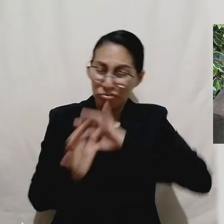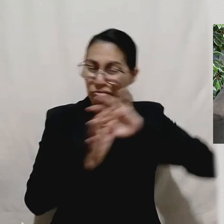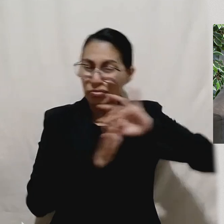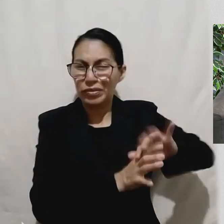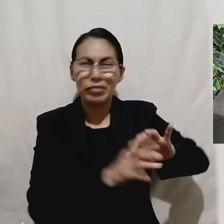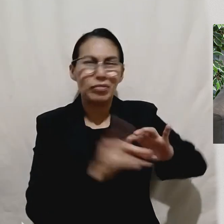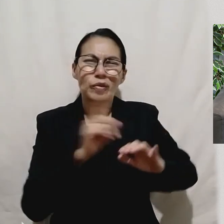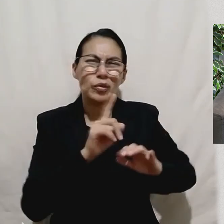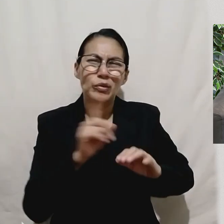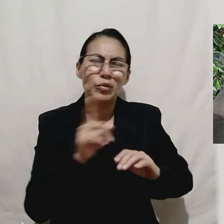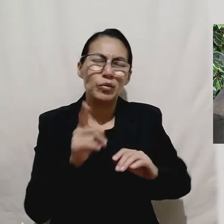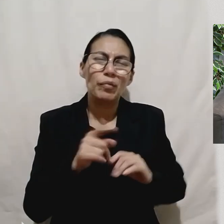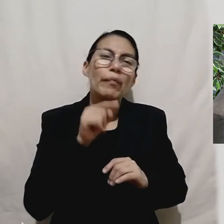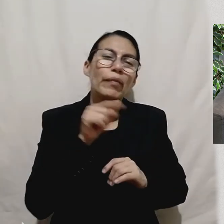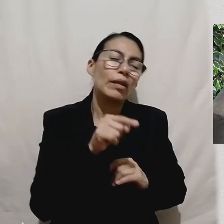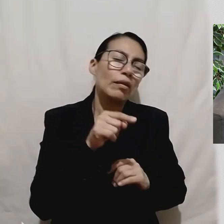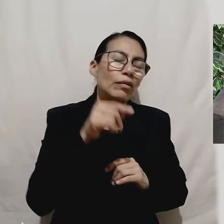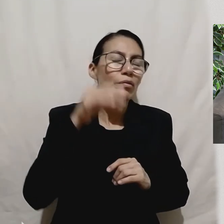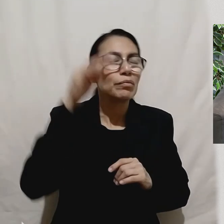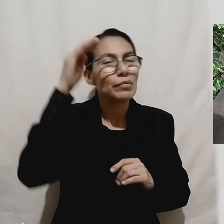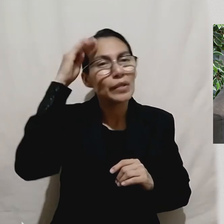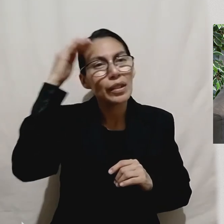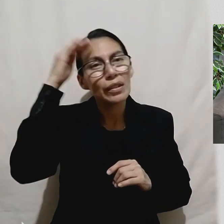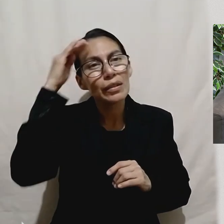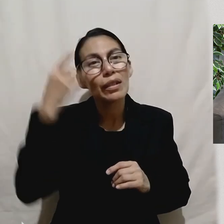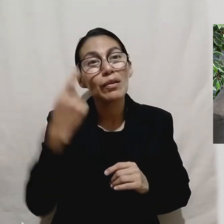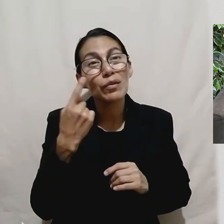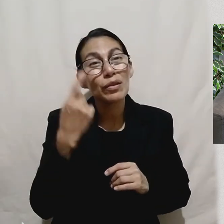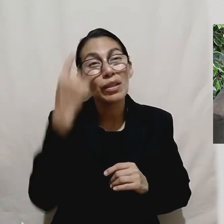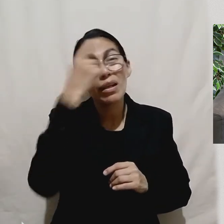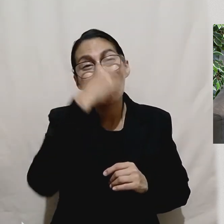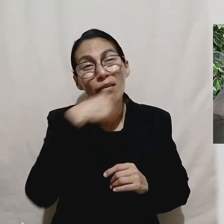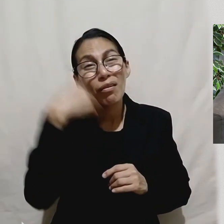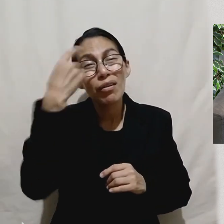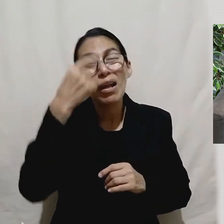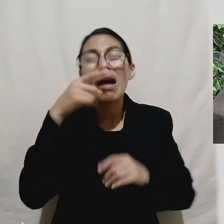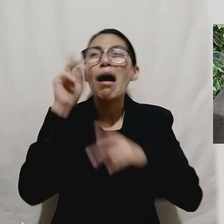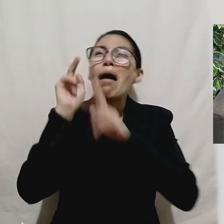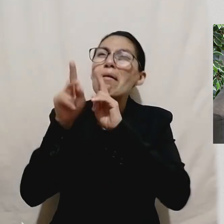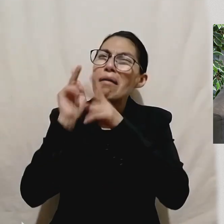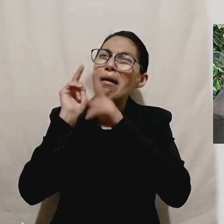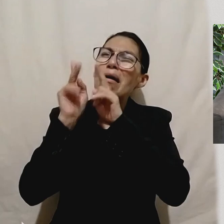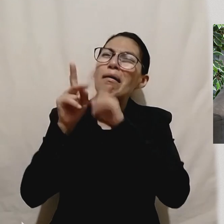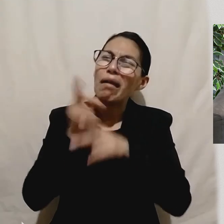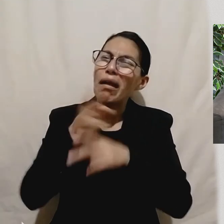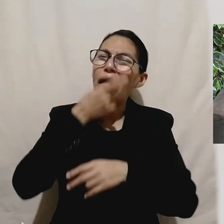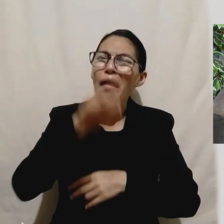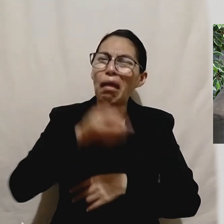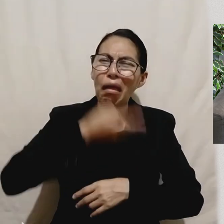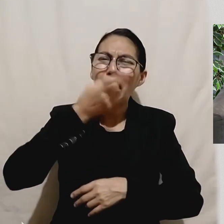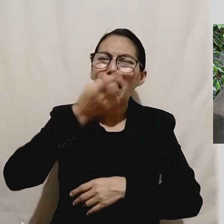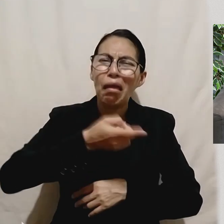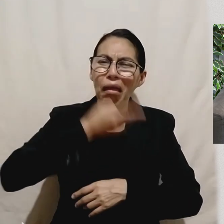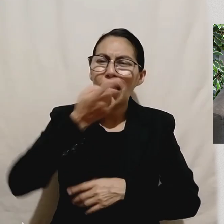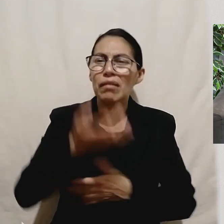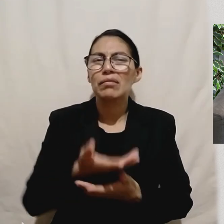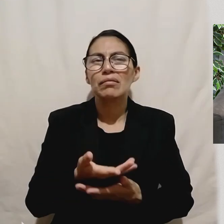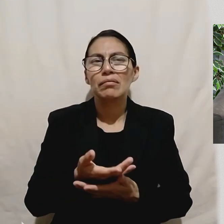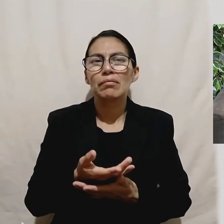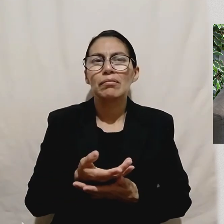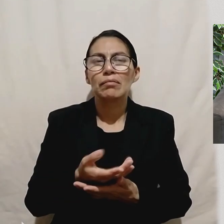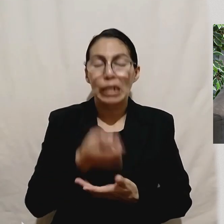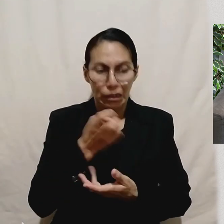problemas que trae si no lo ven como algo para una hora para estar hablando y recitando versículos